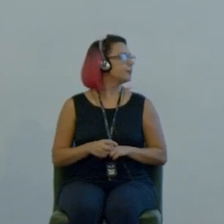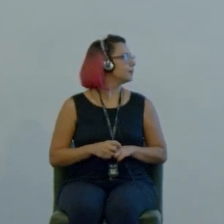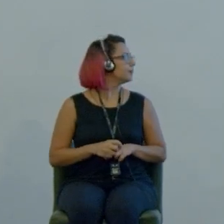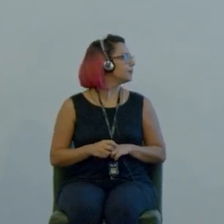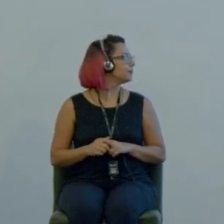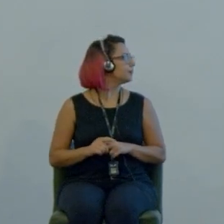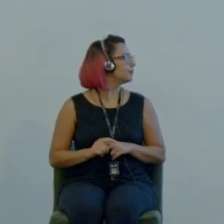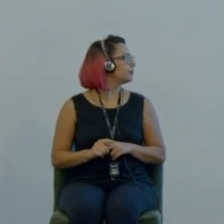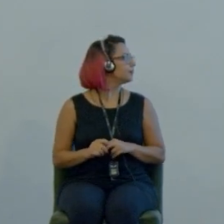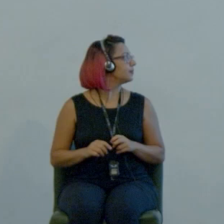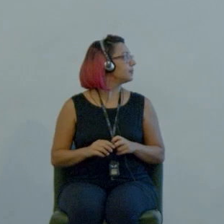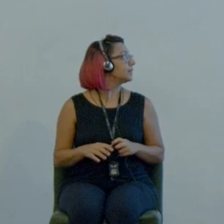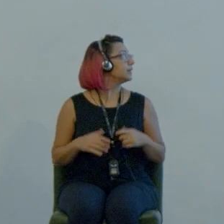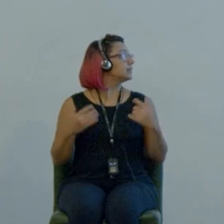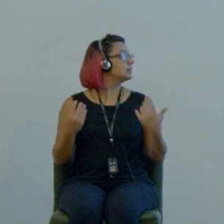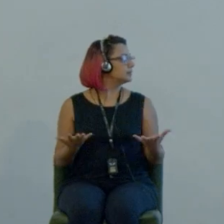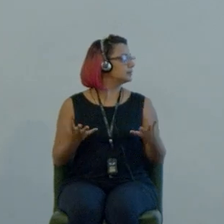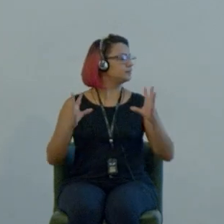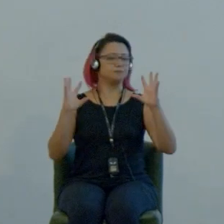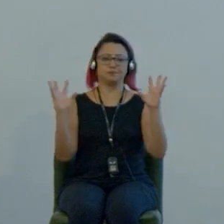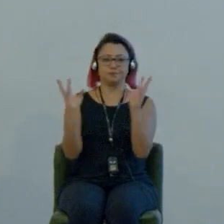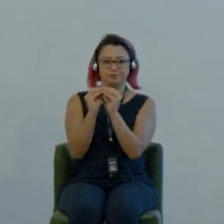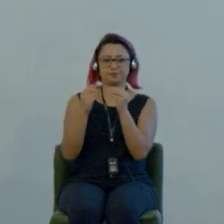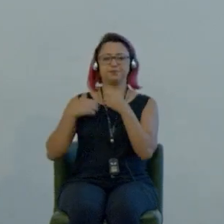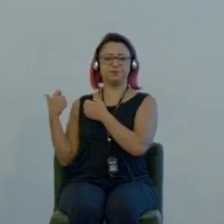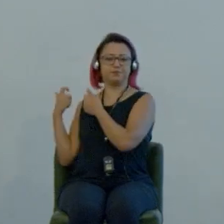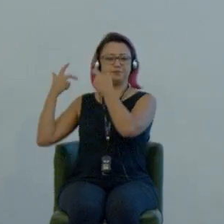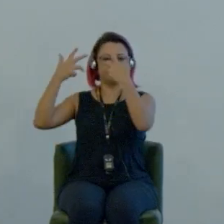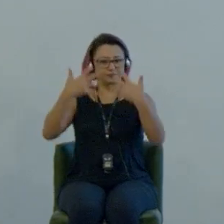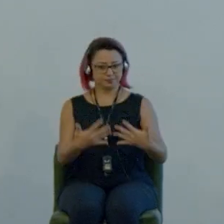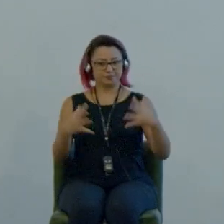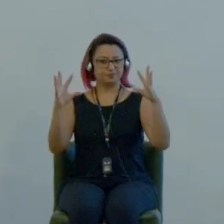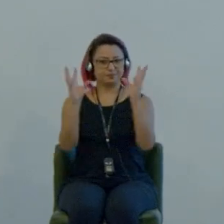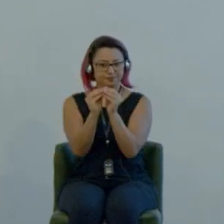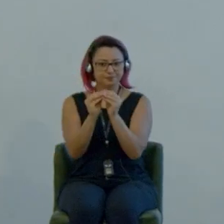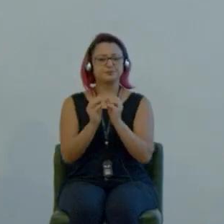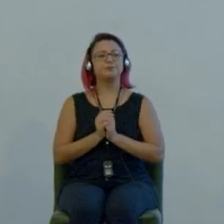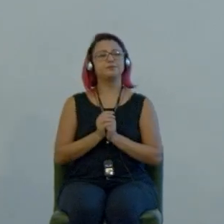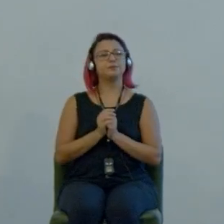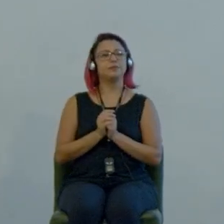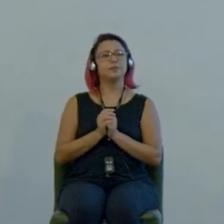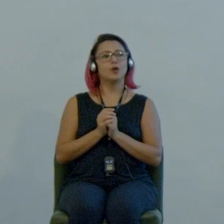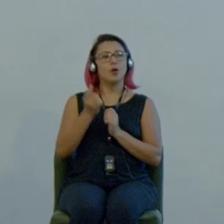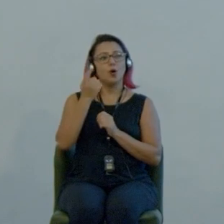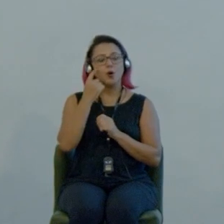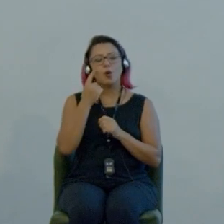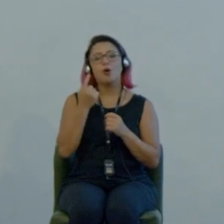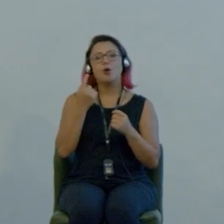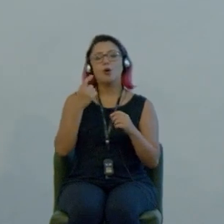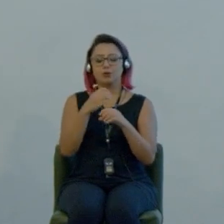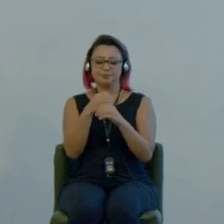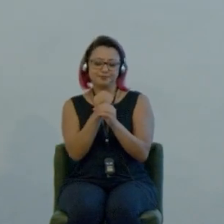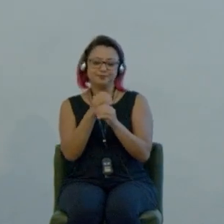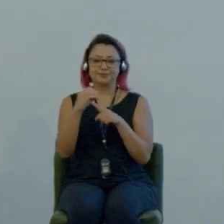Alors, quand même un petit résumé de tout ce que j'ai raconté. À quoi ça sert de s'équiper de ces lentilles optiques? Il y a cette